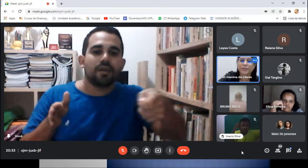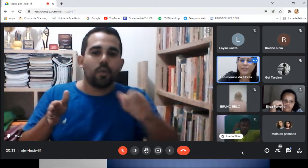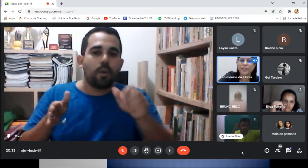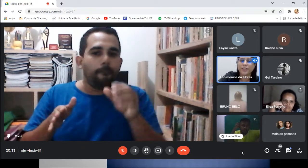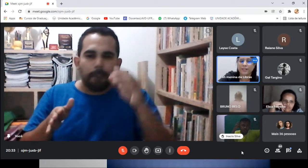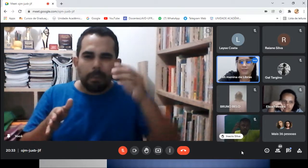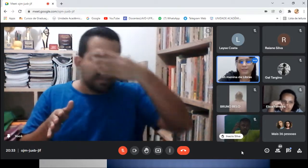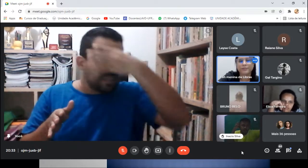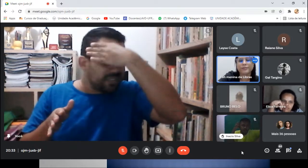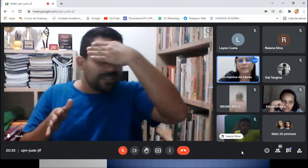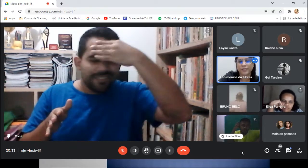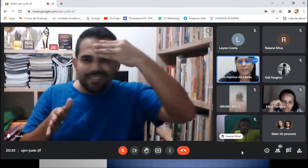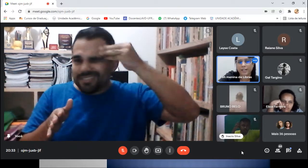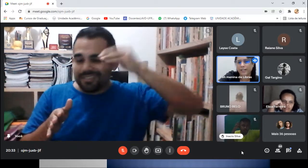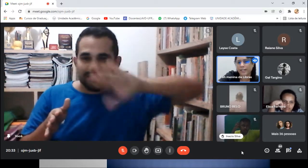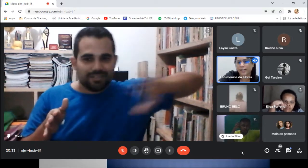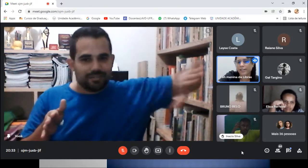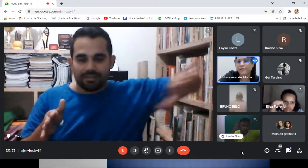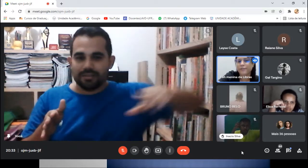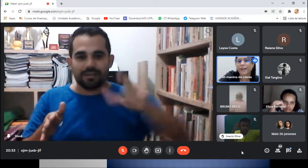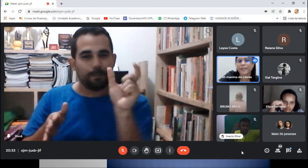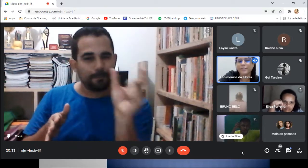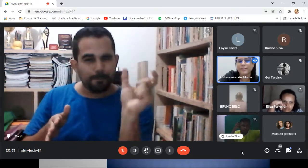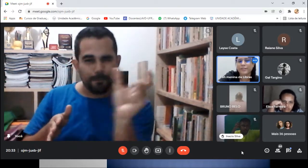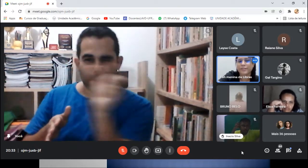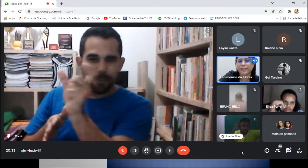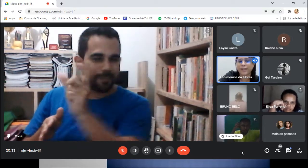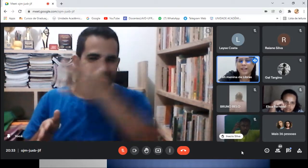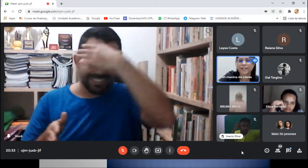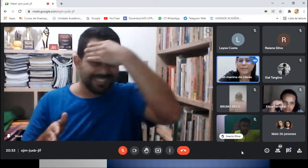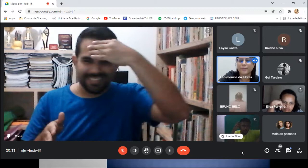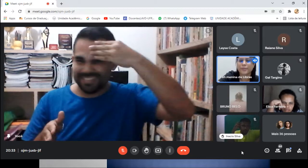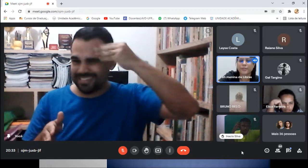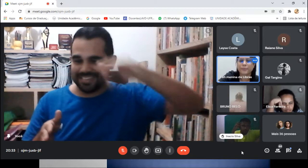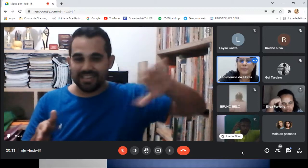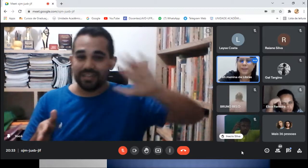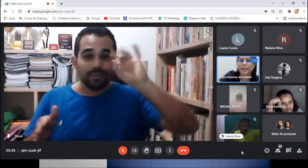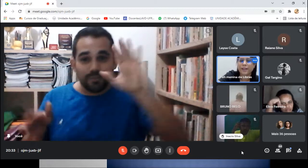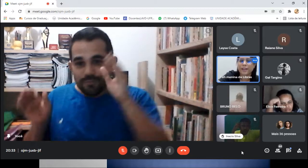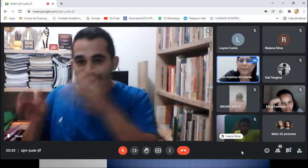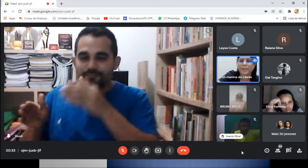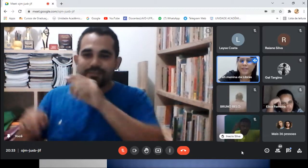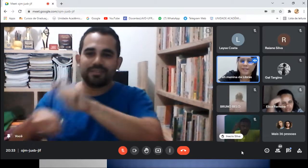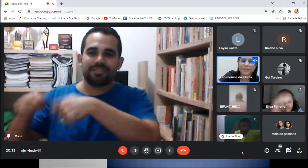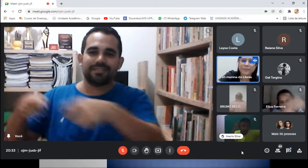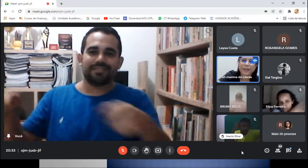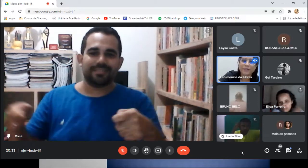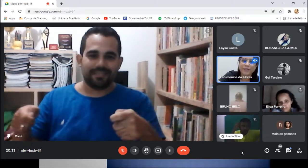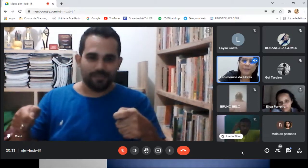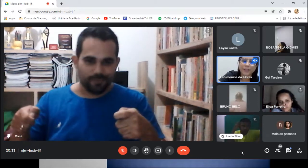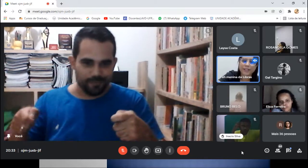E assim, existem vários sinais que são bastante parecidos e palavras também